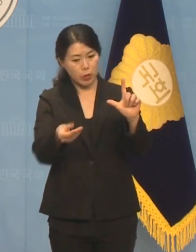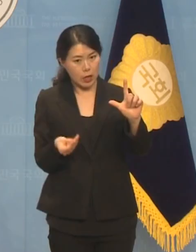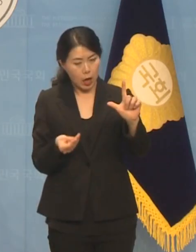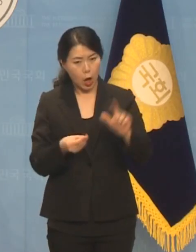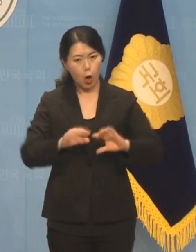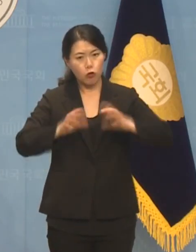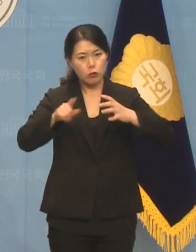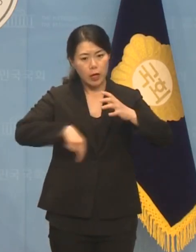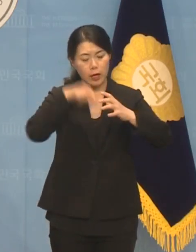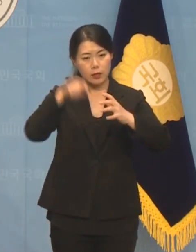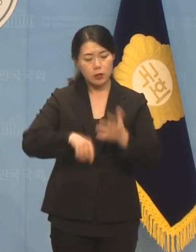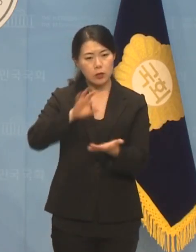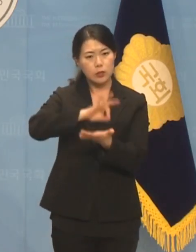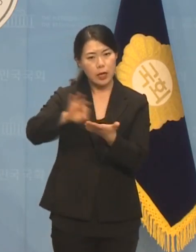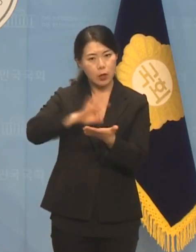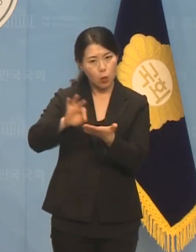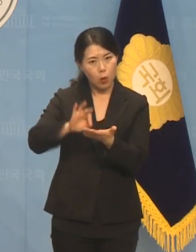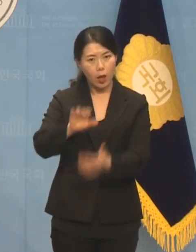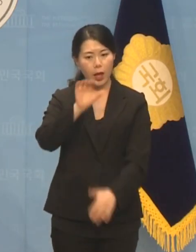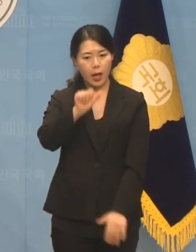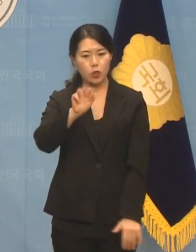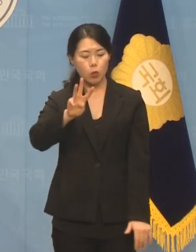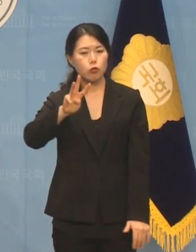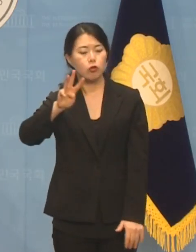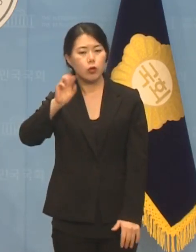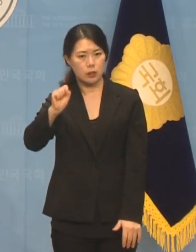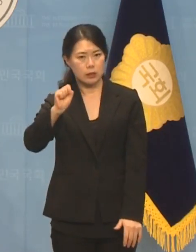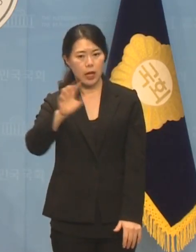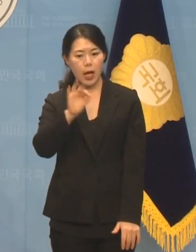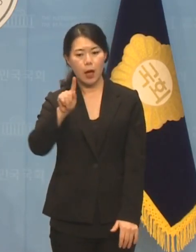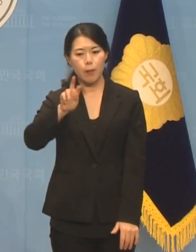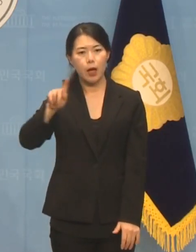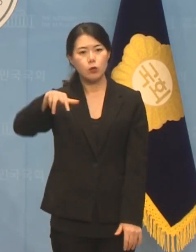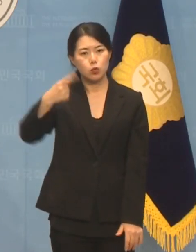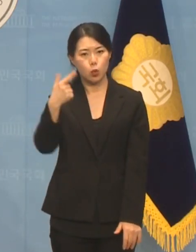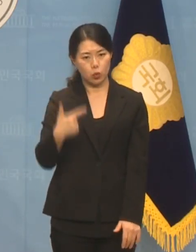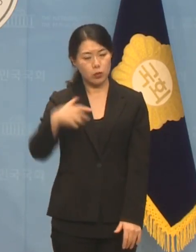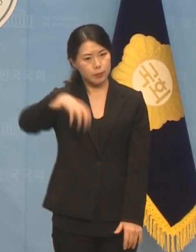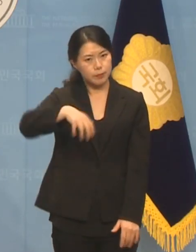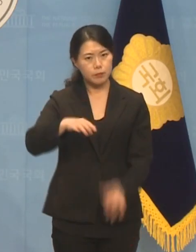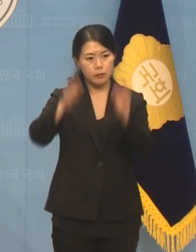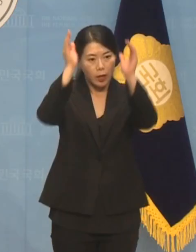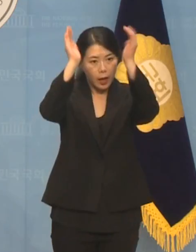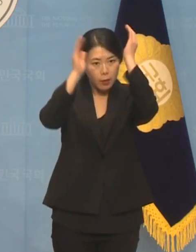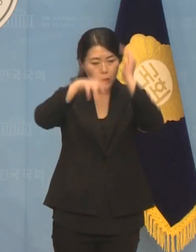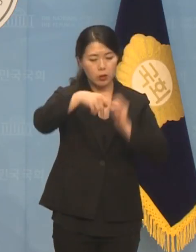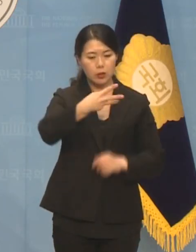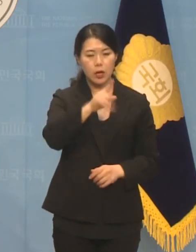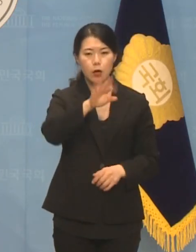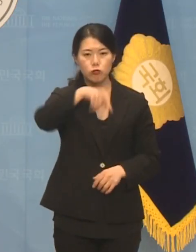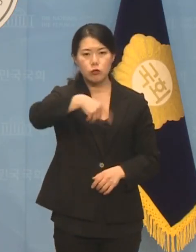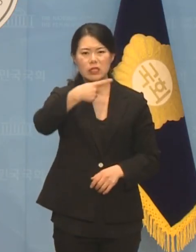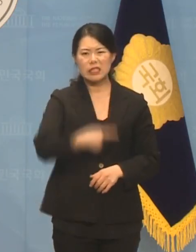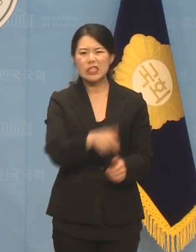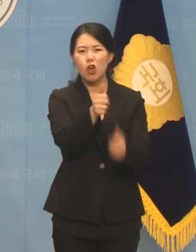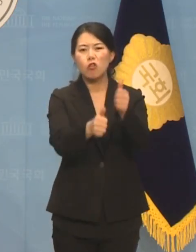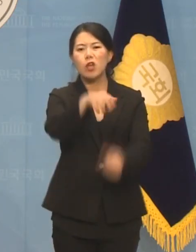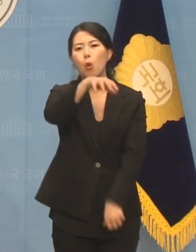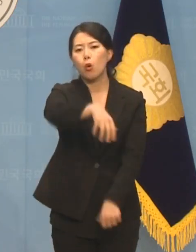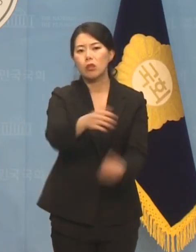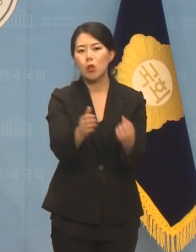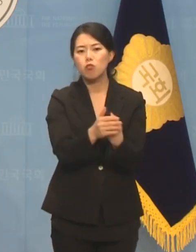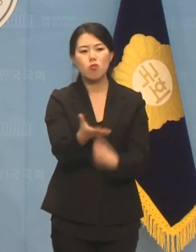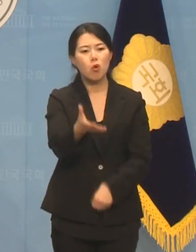국내에 서비스를 하는 AWS, 아마존 웹 서비스가 네이버는 클라우드 경쟁자니까 임차료를